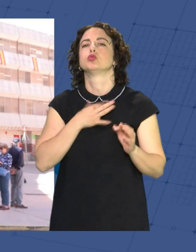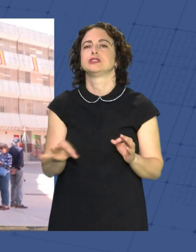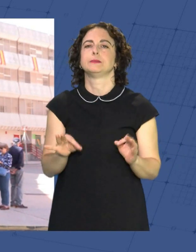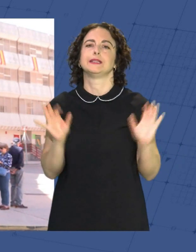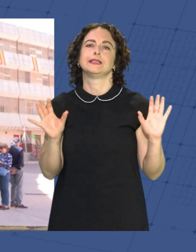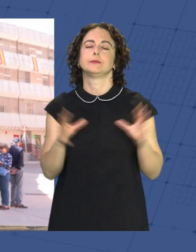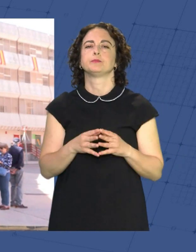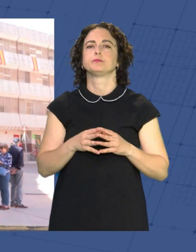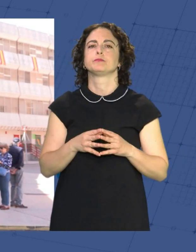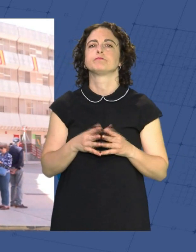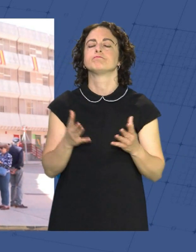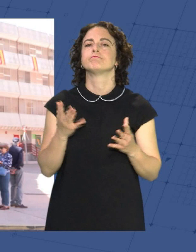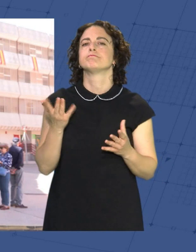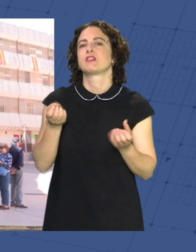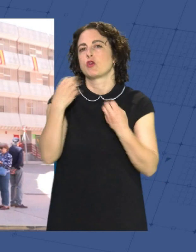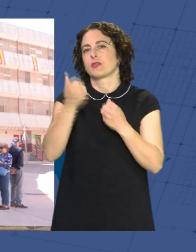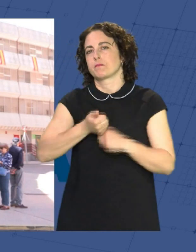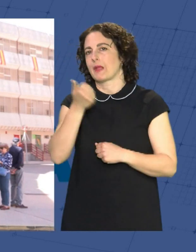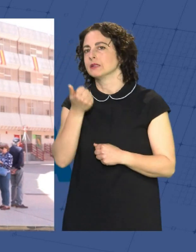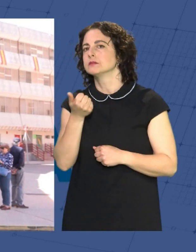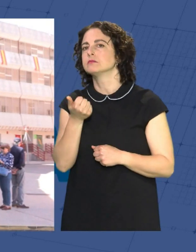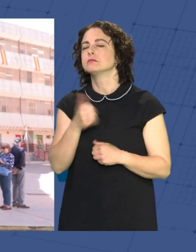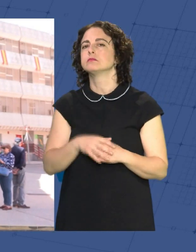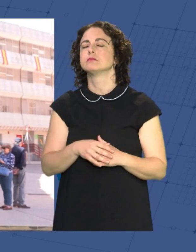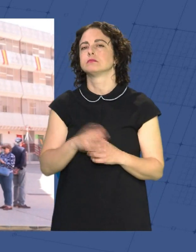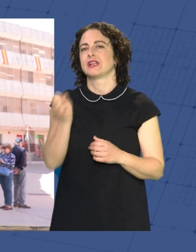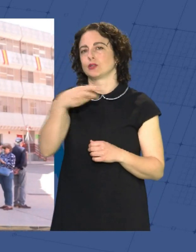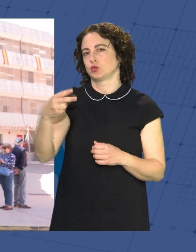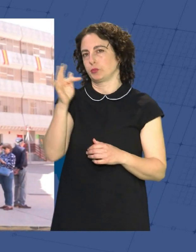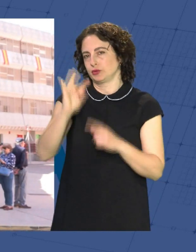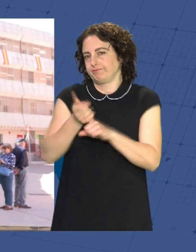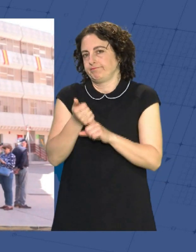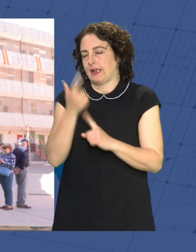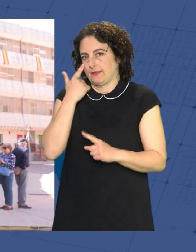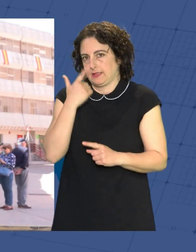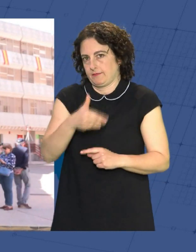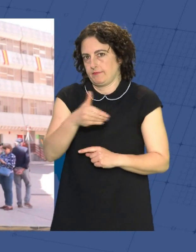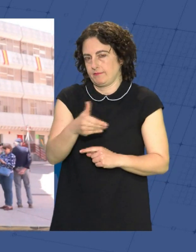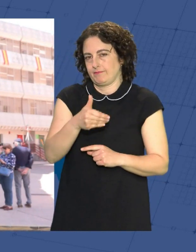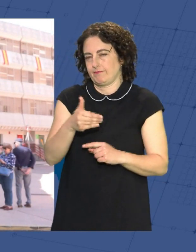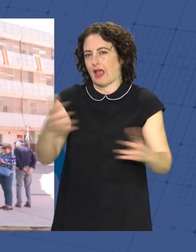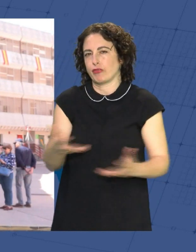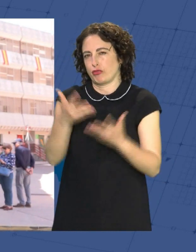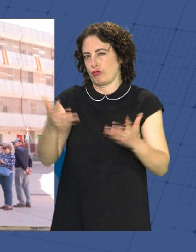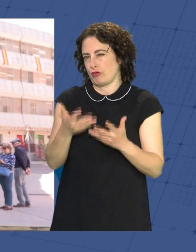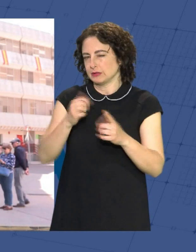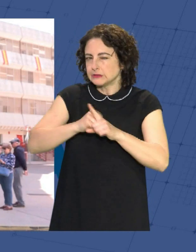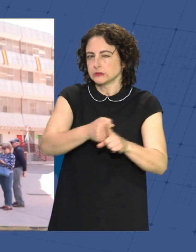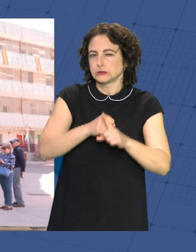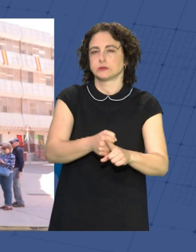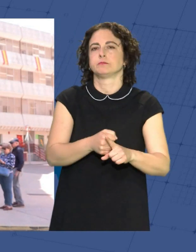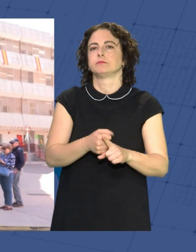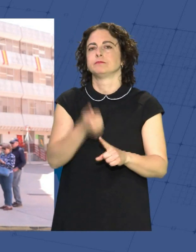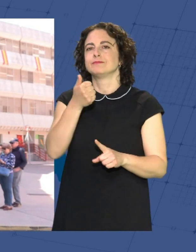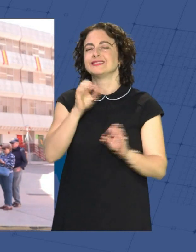podamos tener información de resultados positivos de esa acción represiva, especialmente,